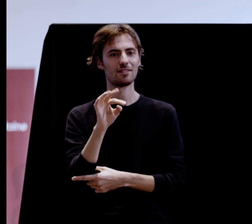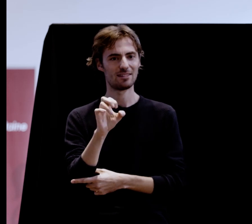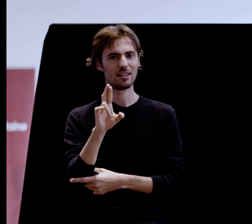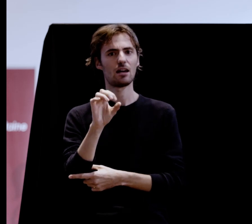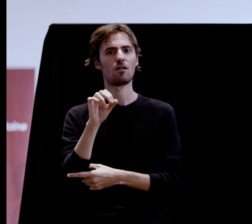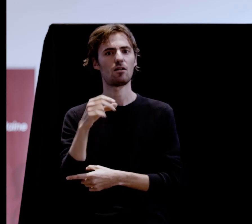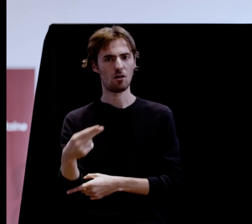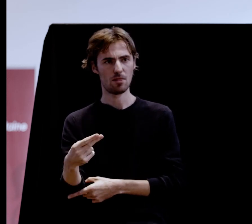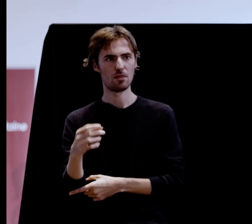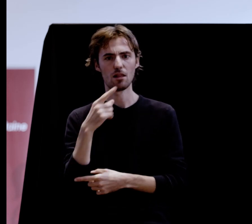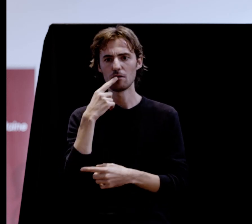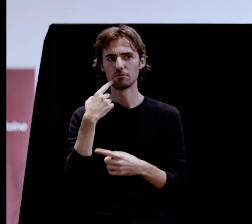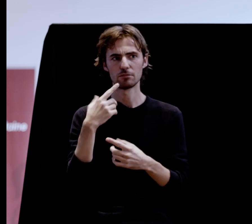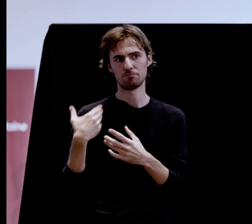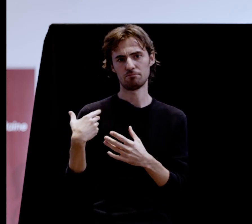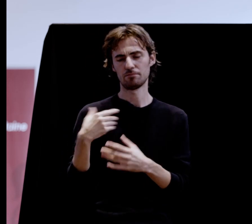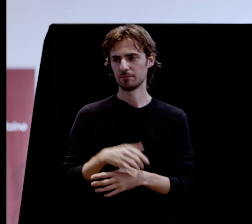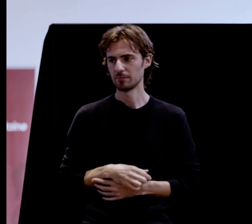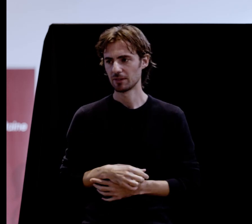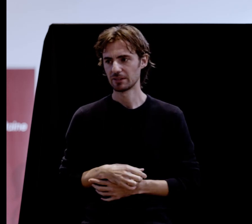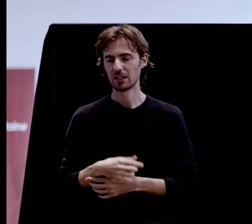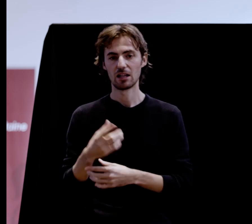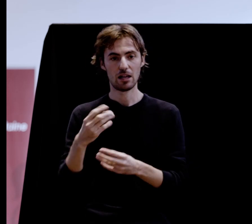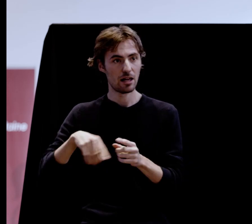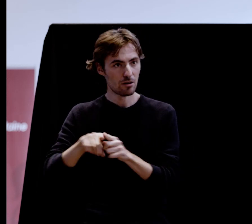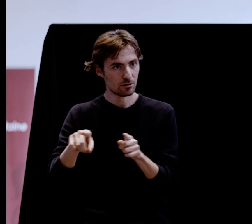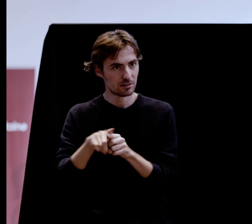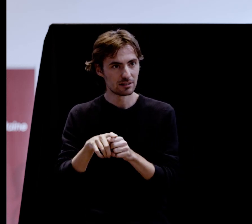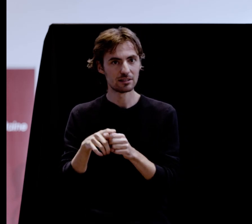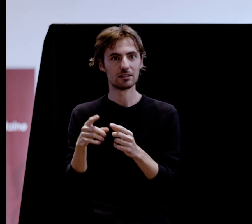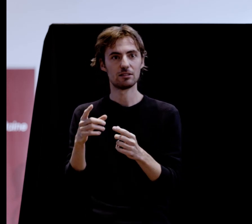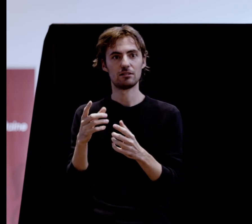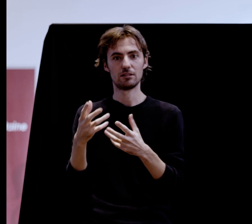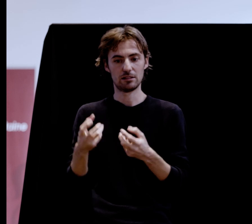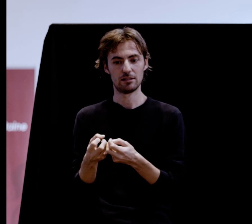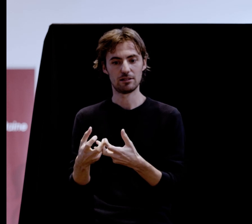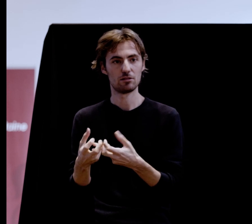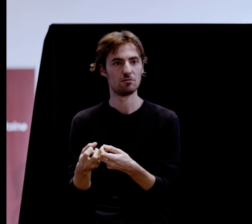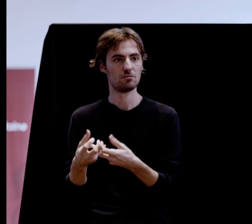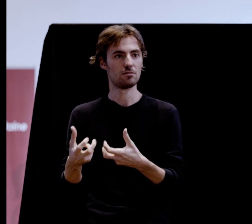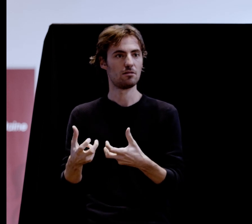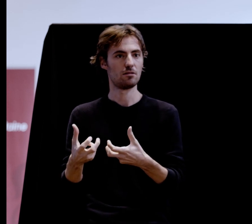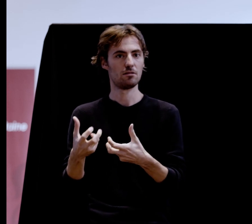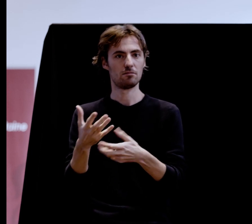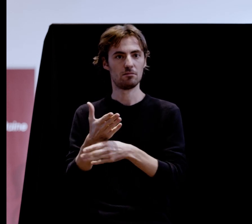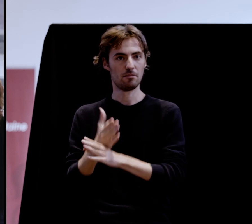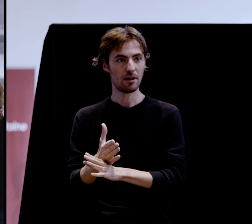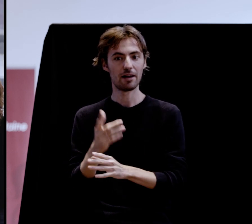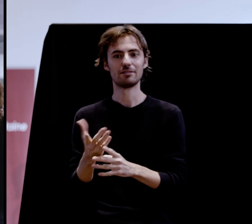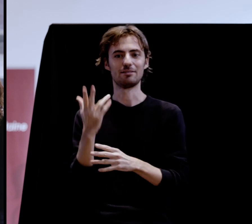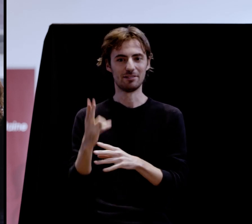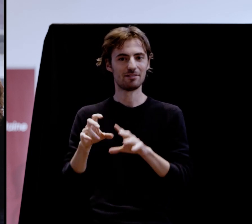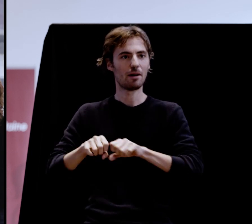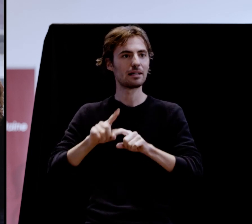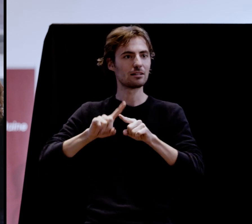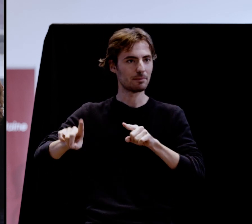parlé, et aussi qui entraîne la maturation du testicule et la formation de